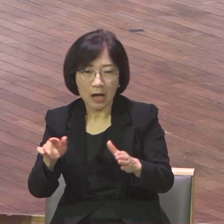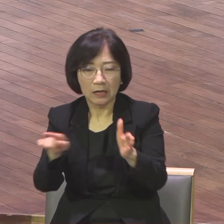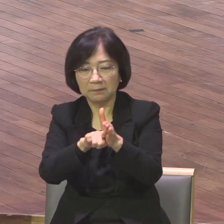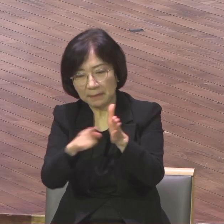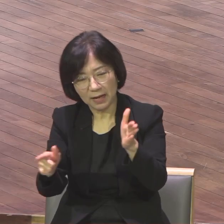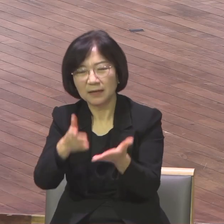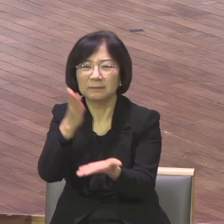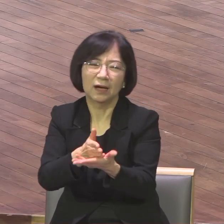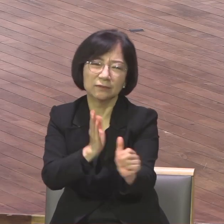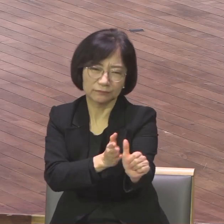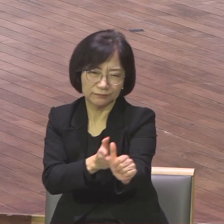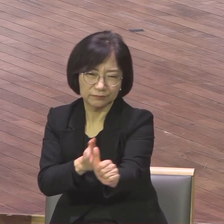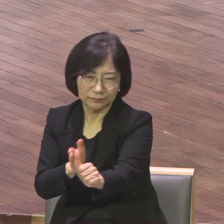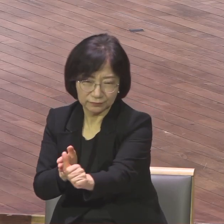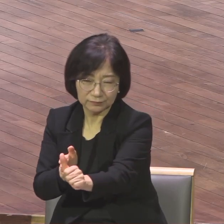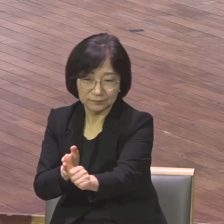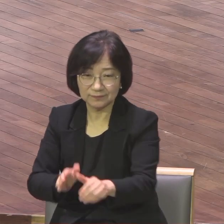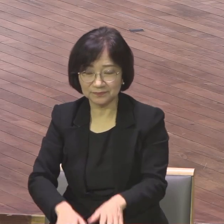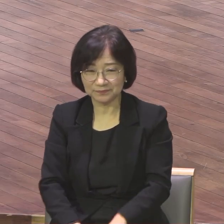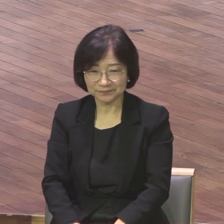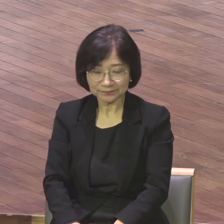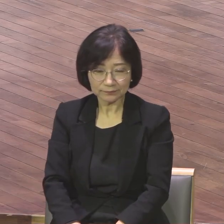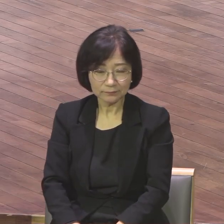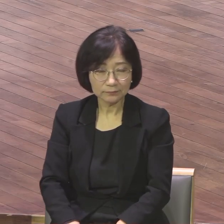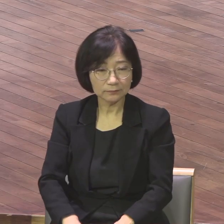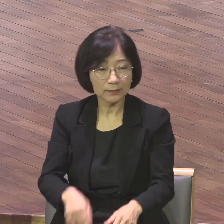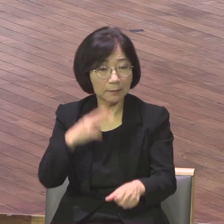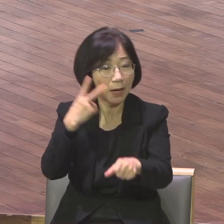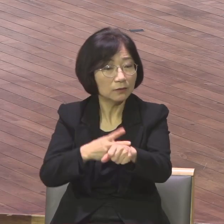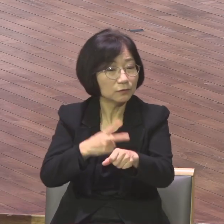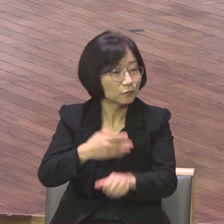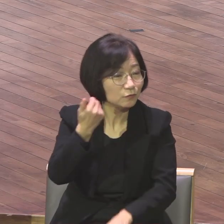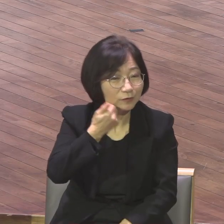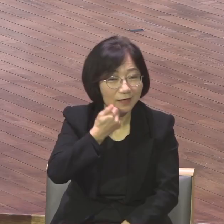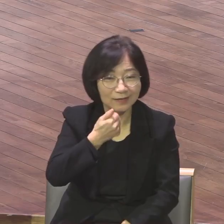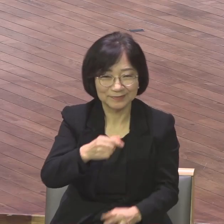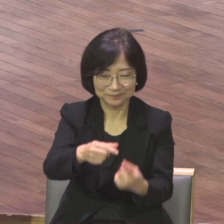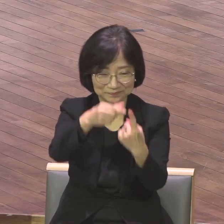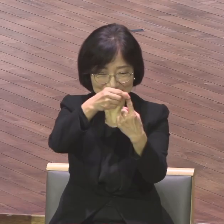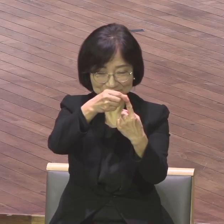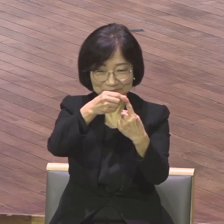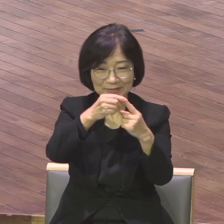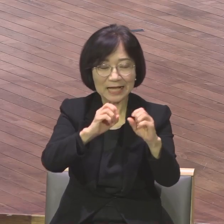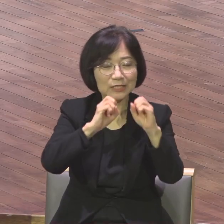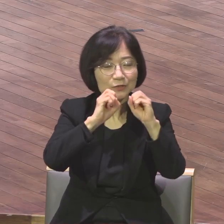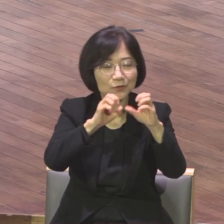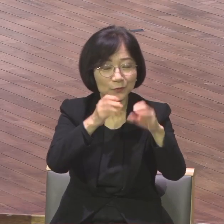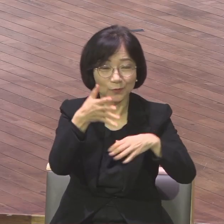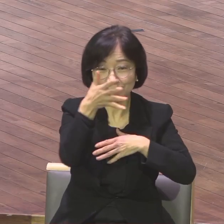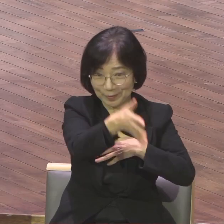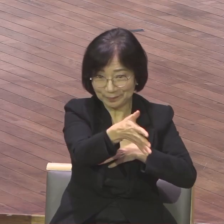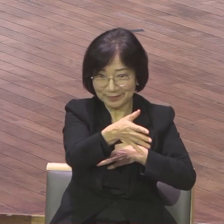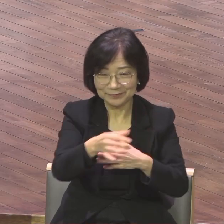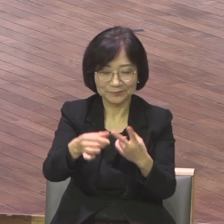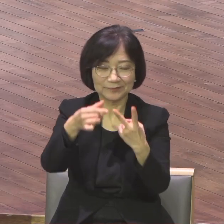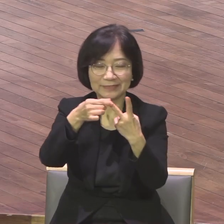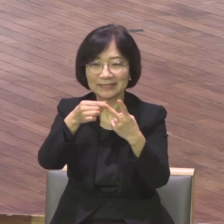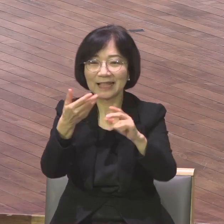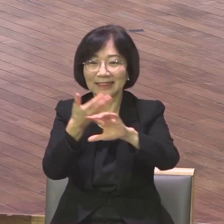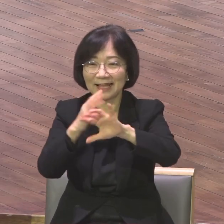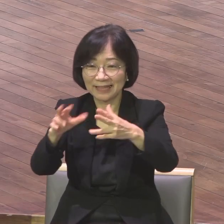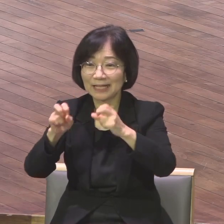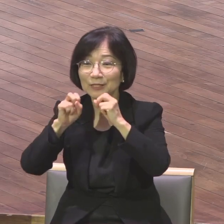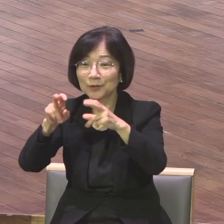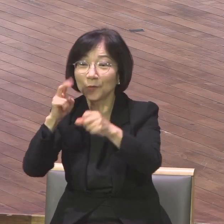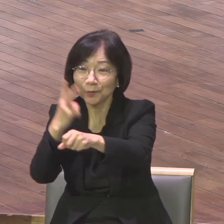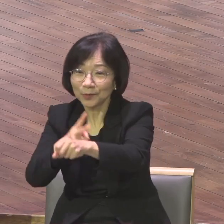우리가 바울을 그러면 전도자요 선교사라고 우리가 기억을 합니다. 바울 하면